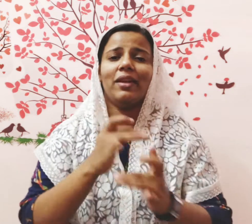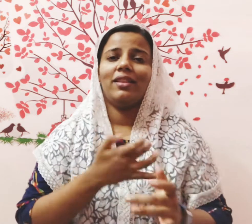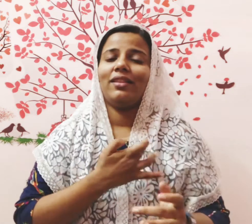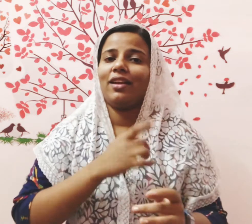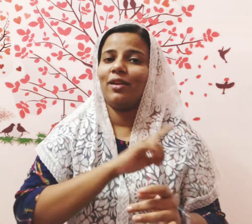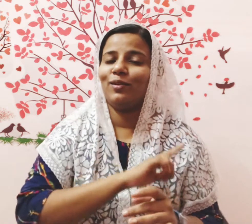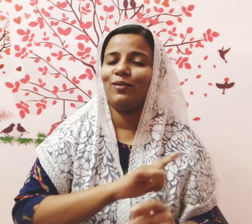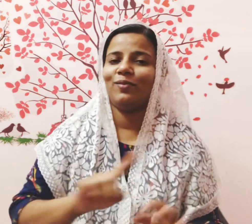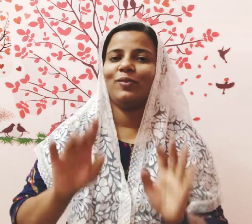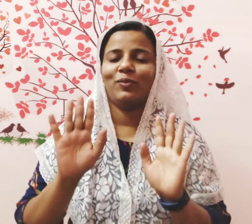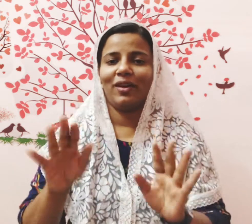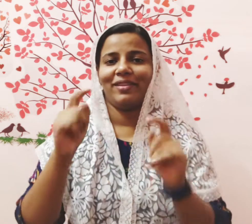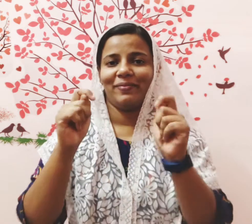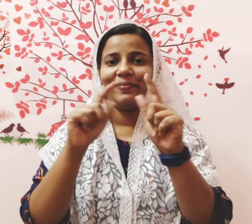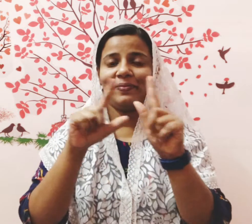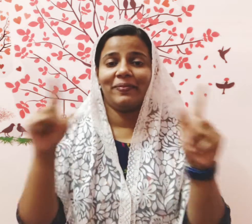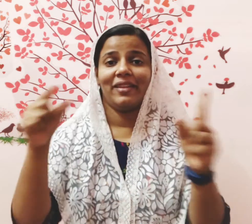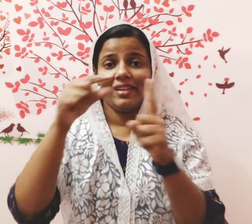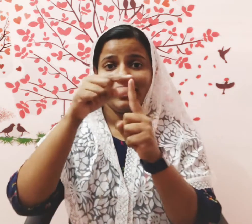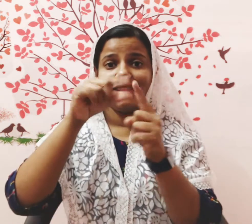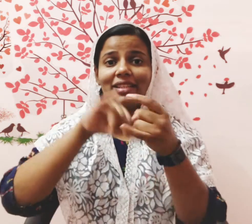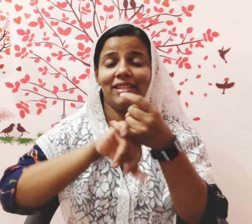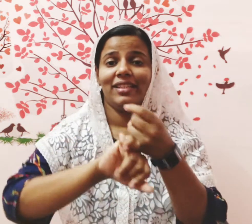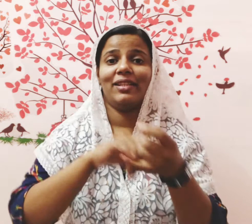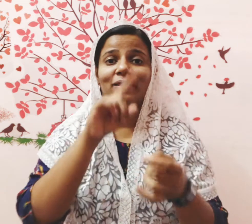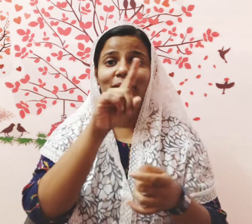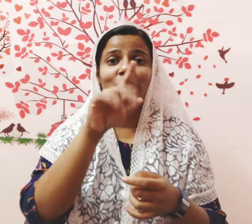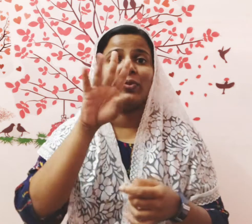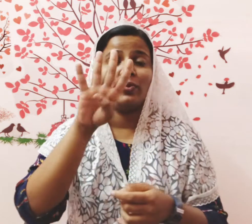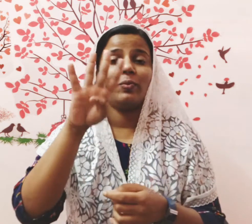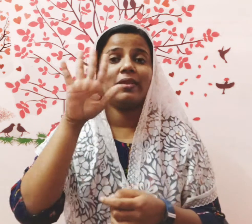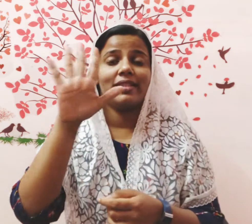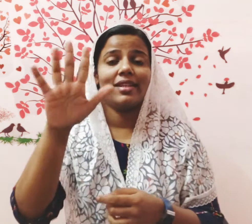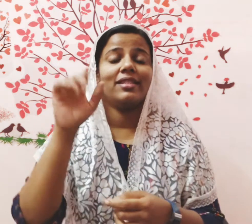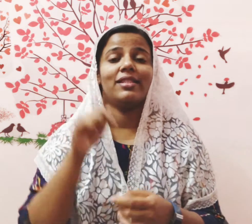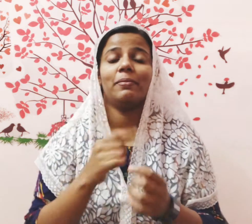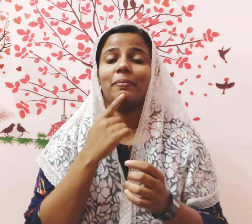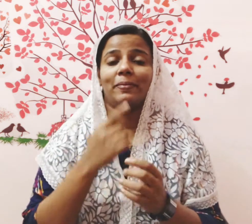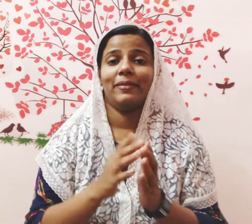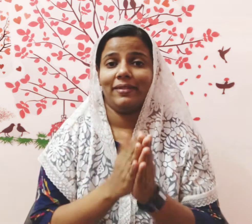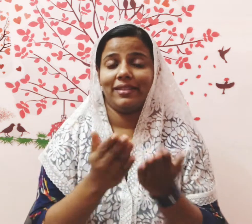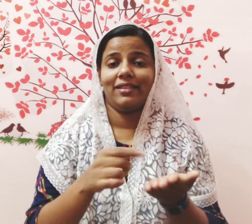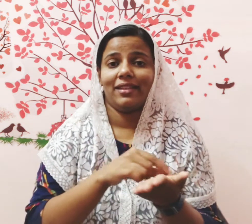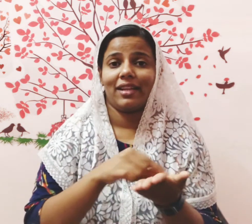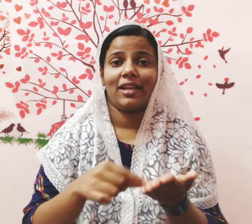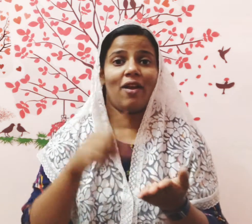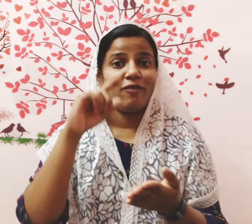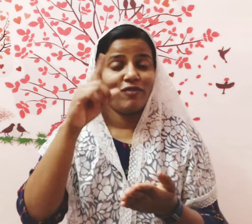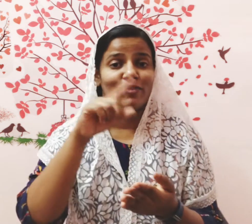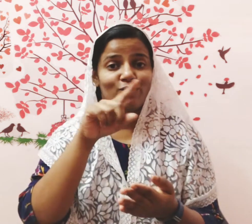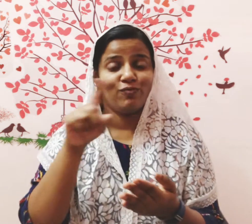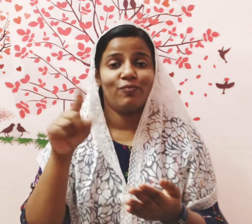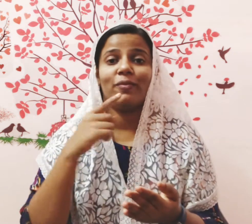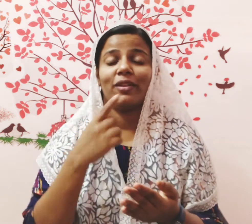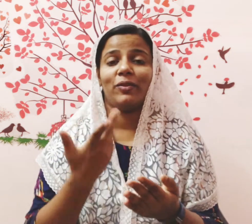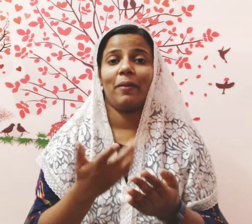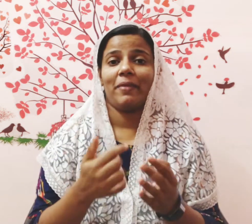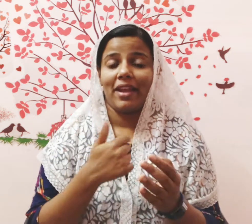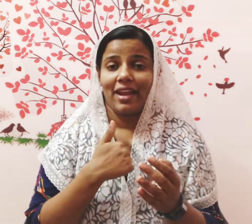ദയ എന്നേക്കുമുള്ളത്. ഹല്ലേലൂയ. സങ്കീർത്തനക്കാരൻ ഇങ്ങനെ പറയുന്നത്, 145-ാം സങ്കീർത്തനം ആരംഭം 3 വാക്കുകൾ ഇങ്ങനെ പറഞ്ഞു,